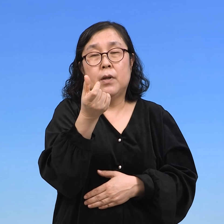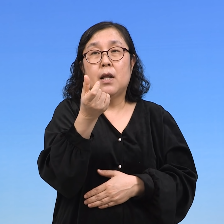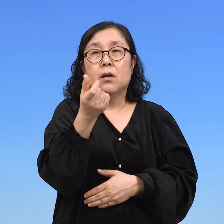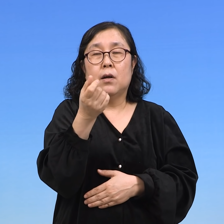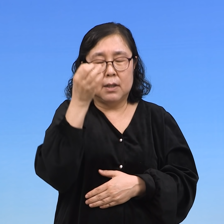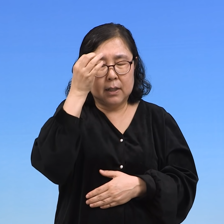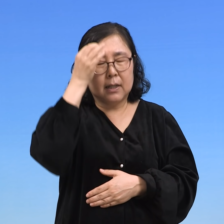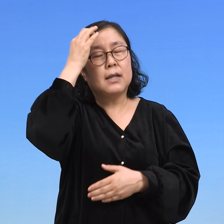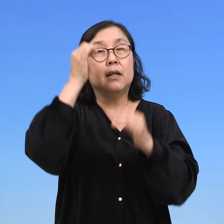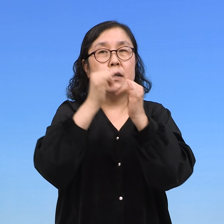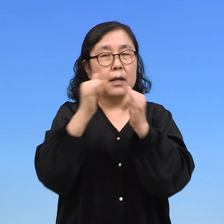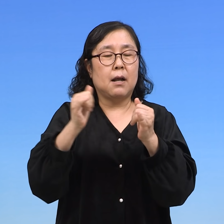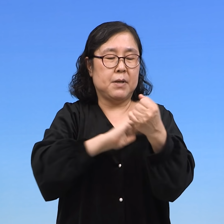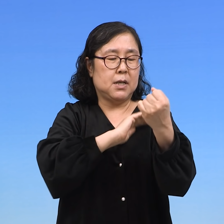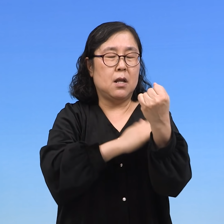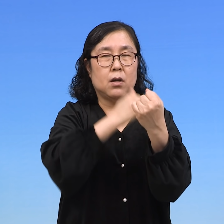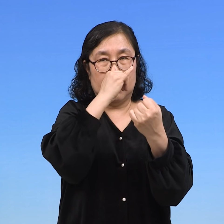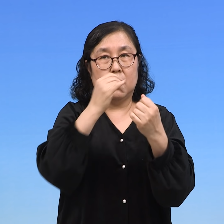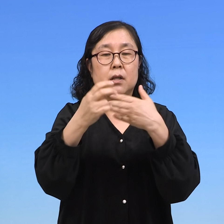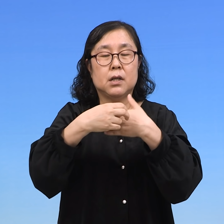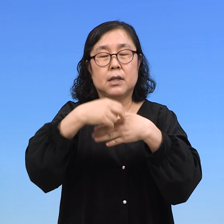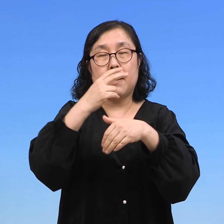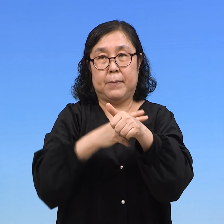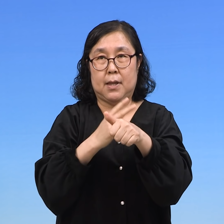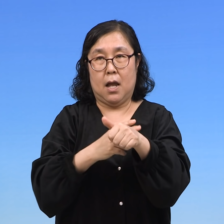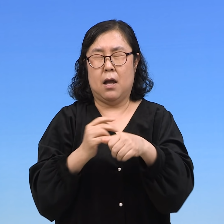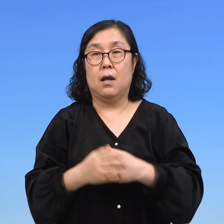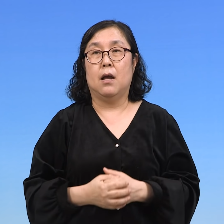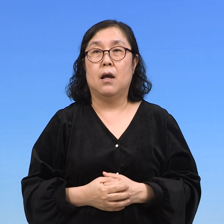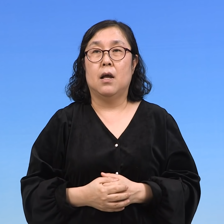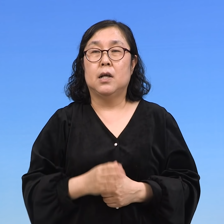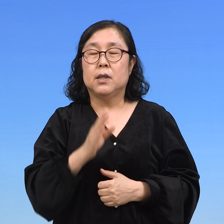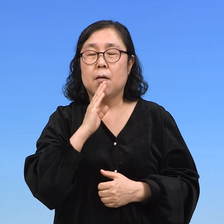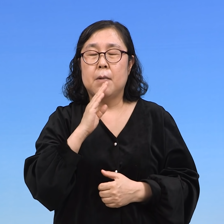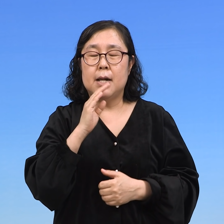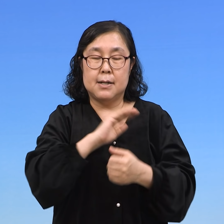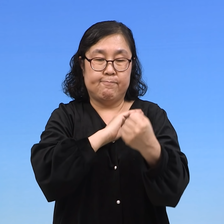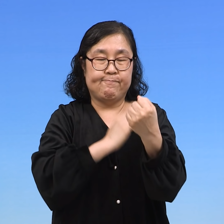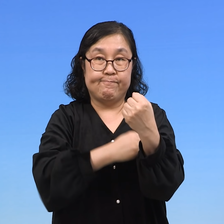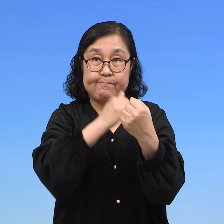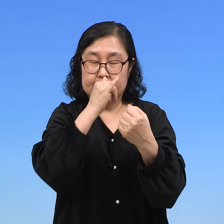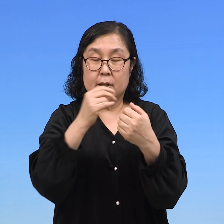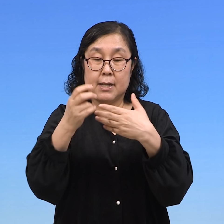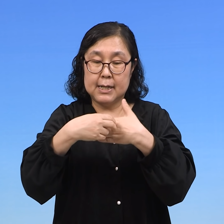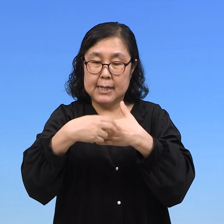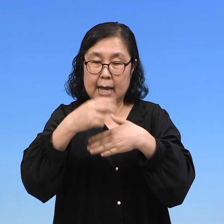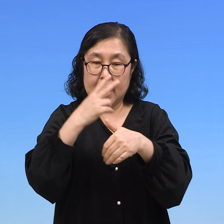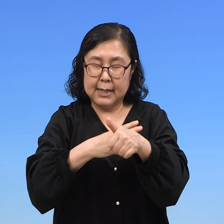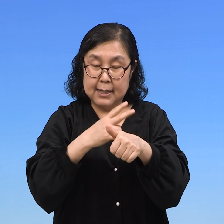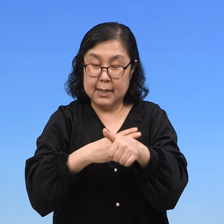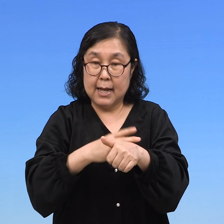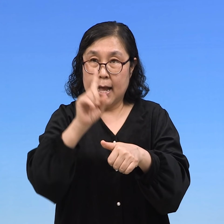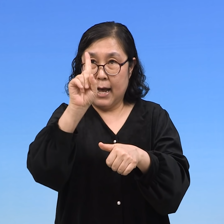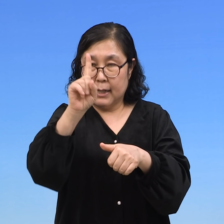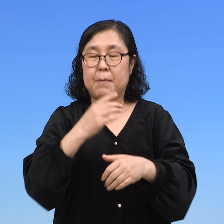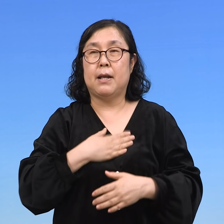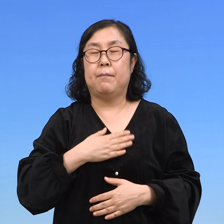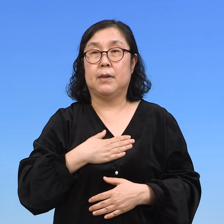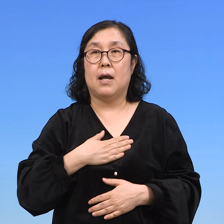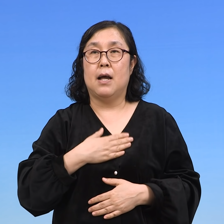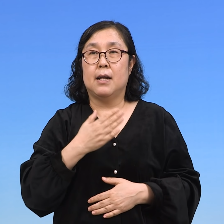게 이게 진짜 의사라는 실력 있는 의사 정말 실력 있는 목사는요 딱 하나만 알아요 내가